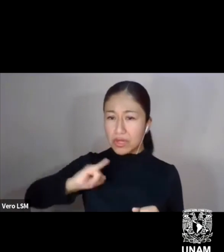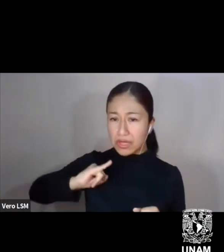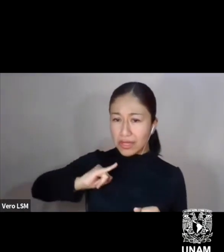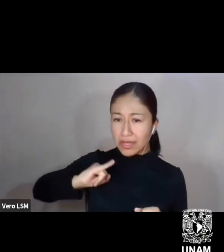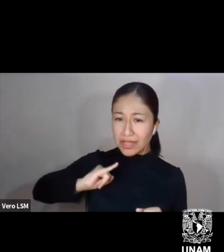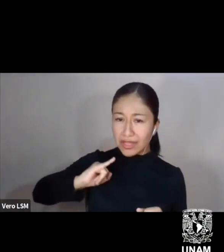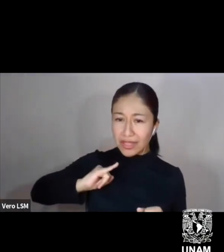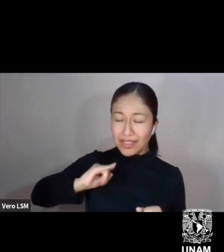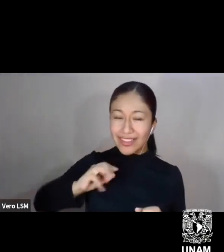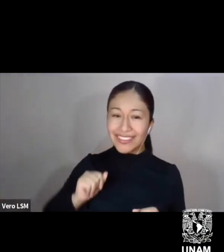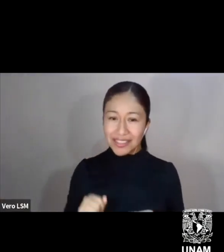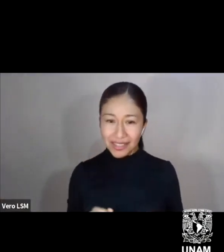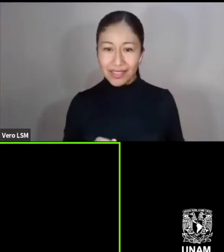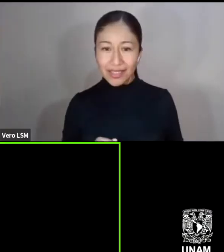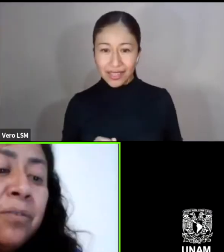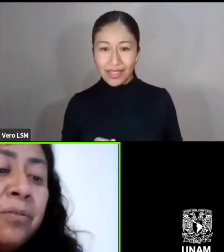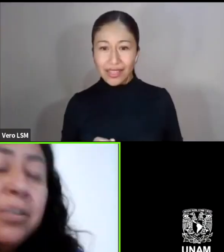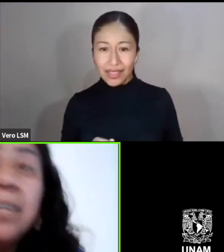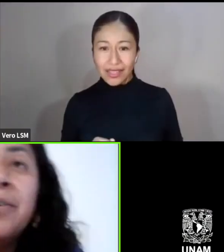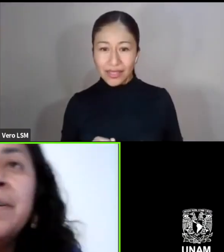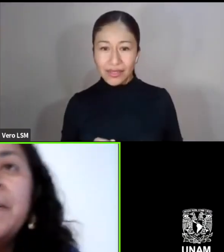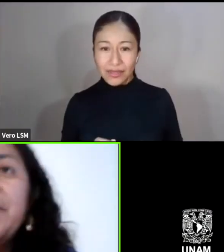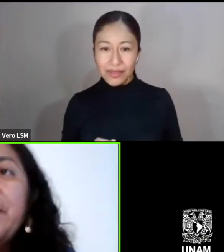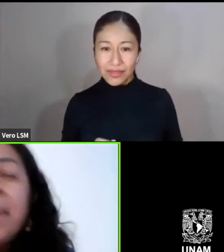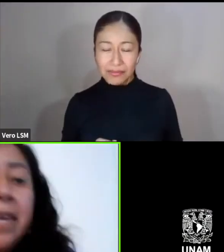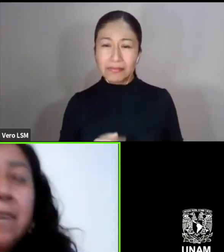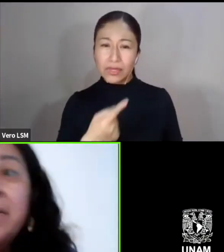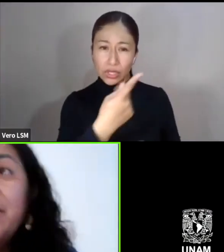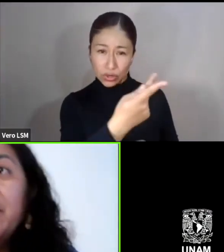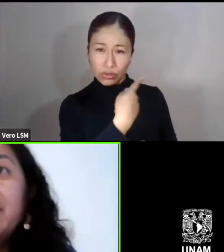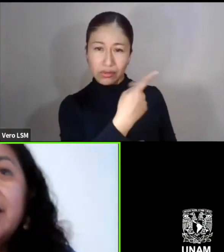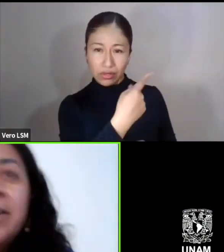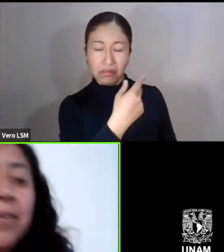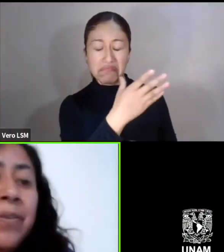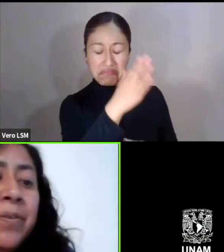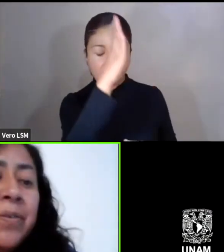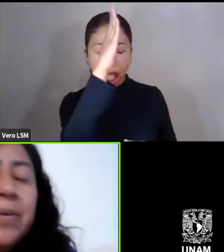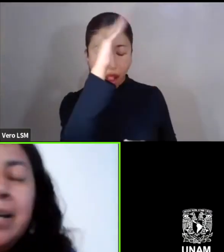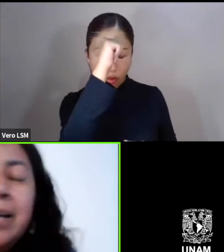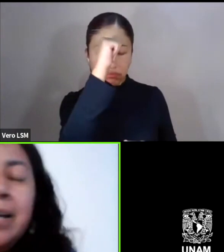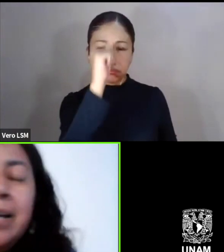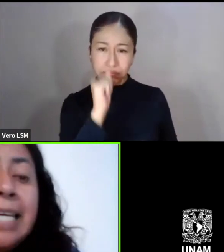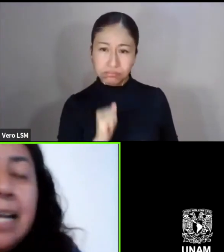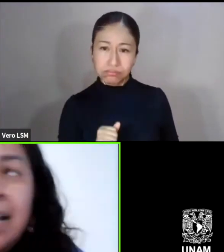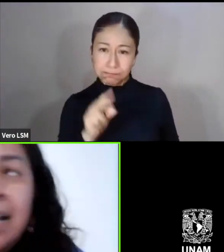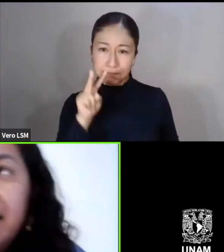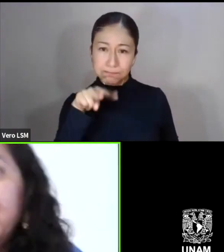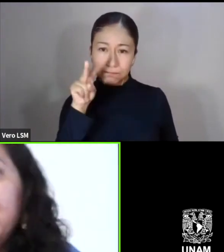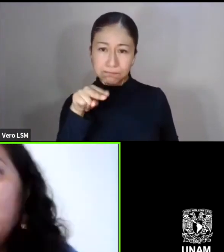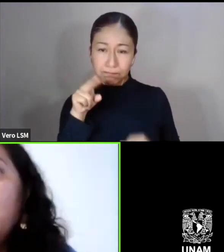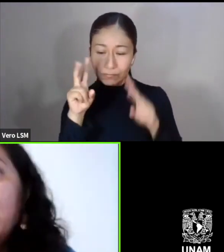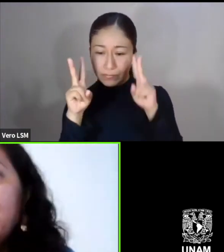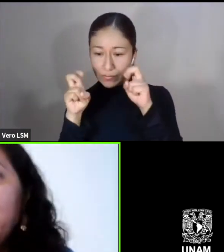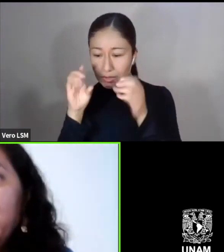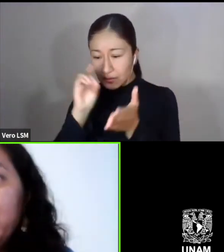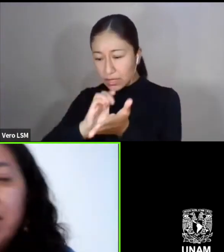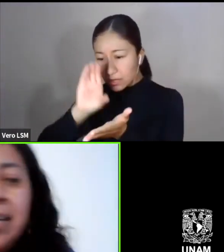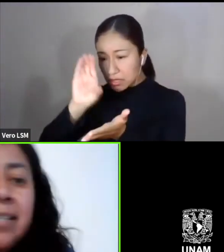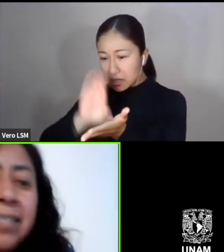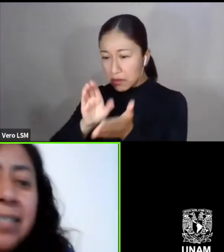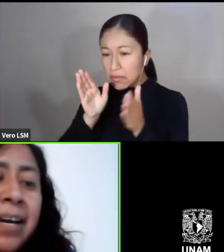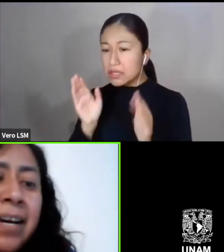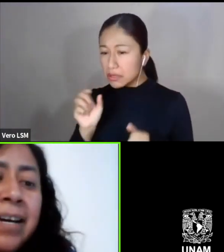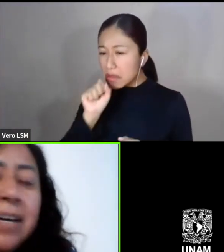muy importante y la comparto contigo. Y bueno, quiero señalar que a lo largo